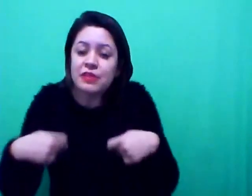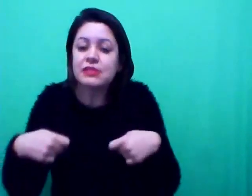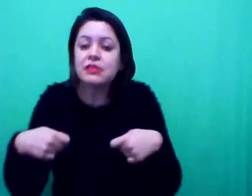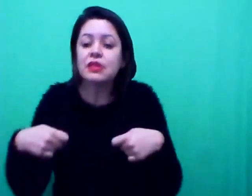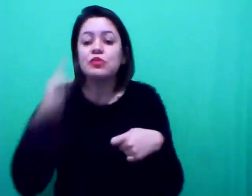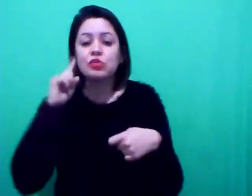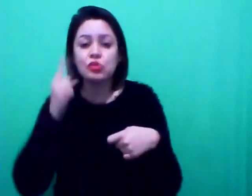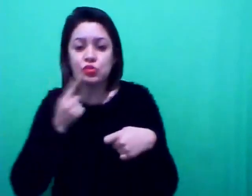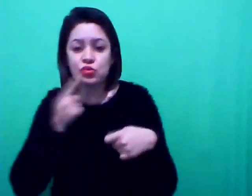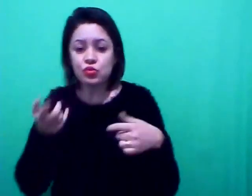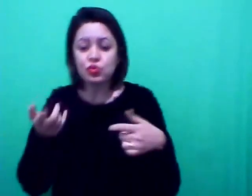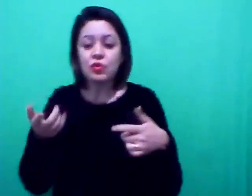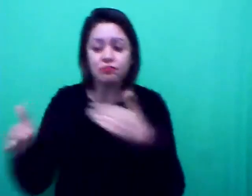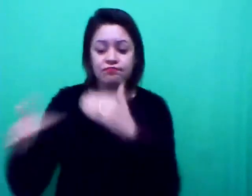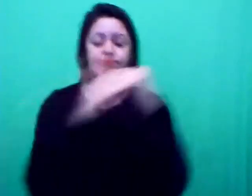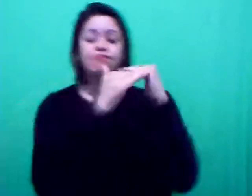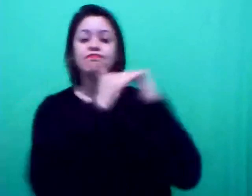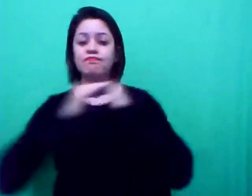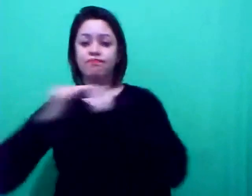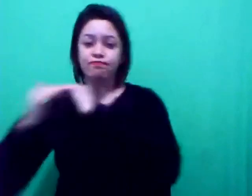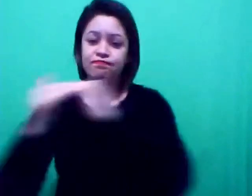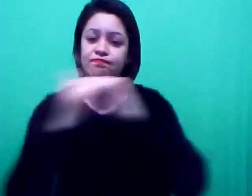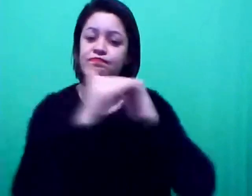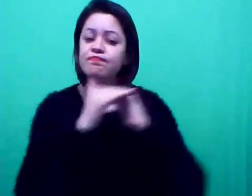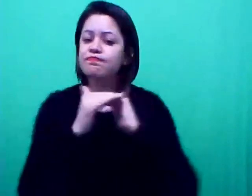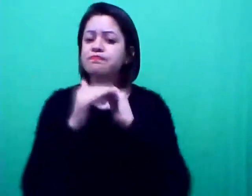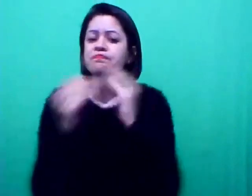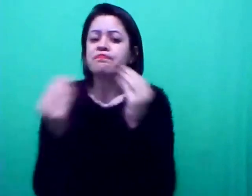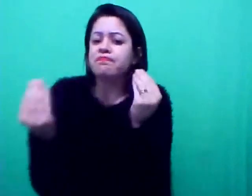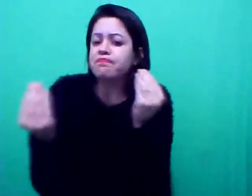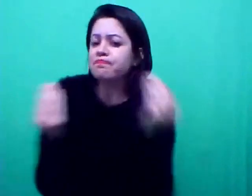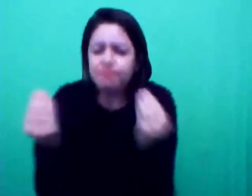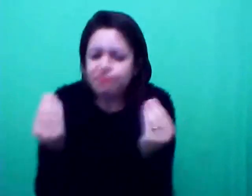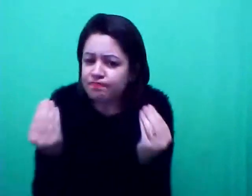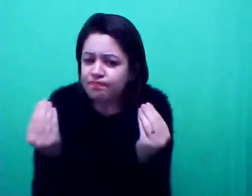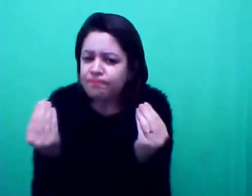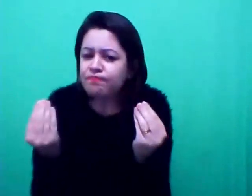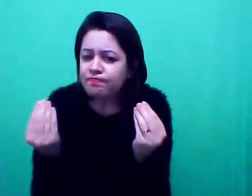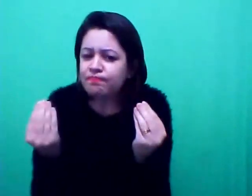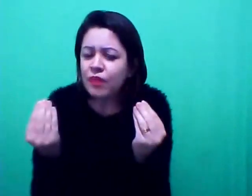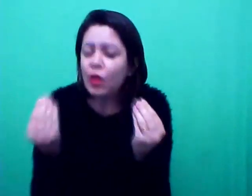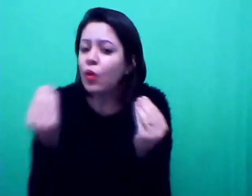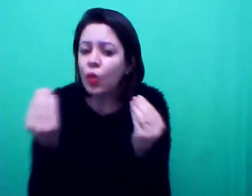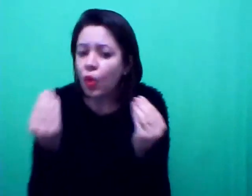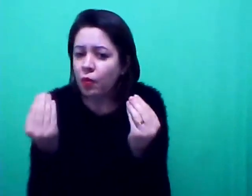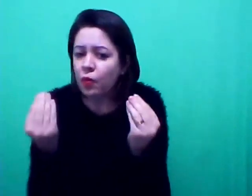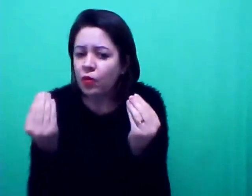Nós precisamos entender que o sujeito surdo, ele está inserido e ele é igual a todos. Mas